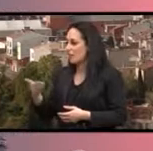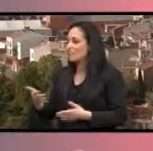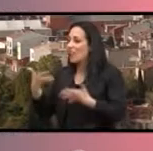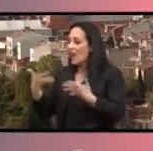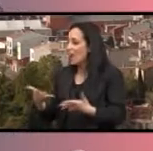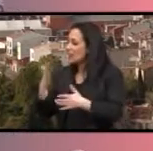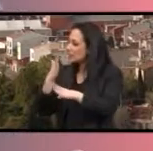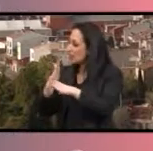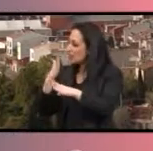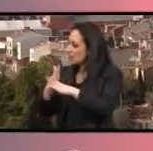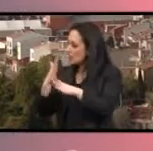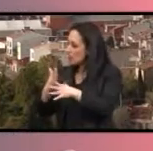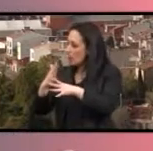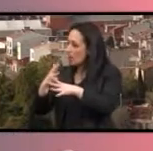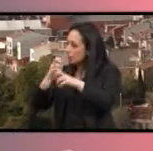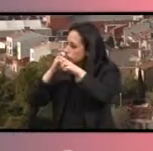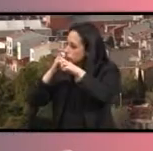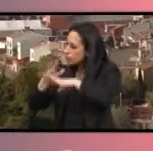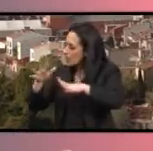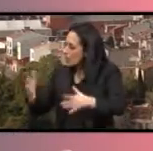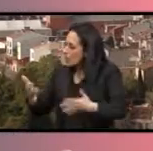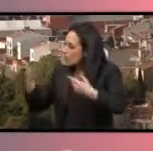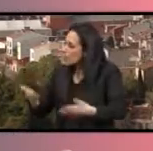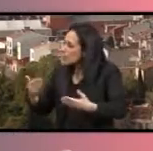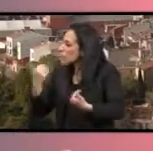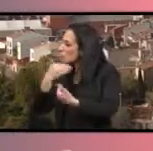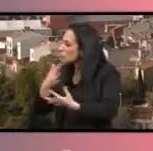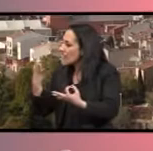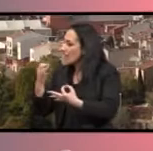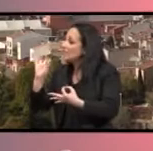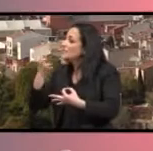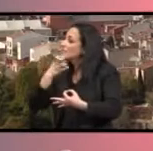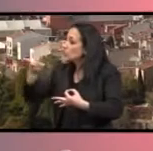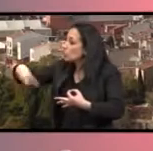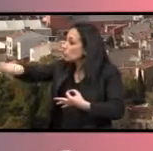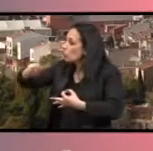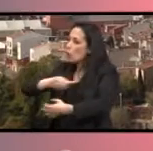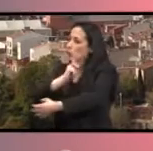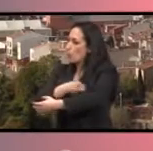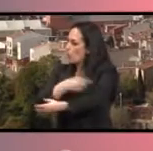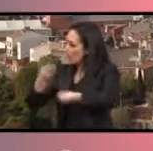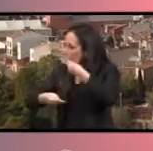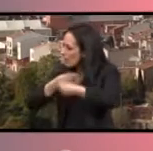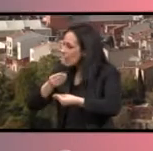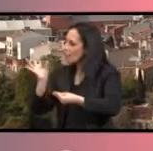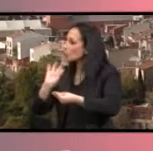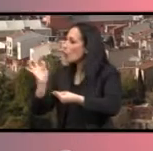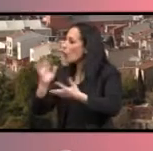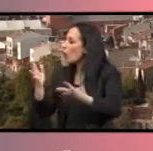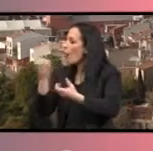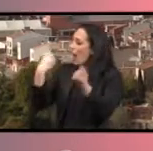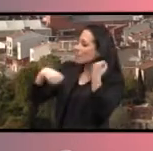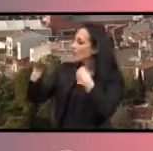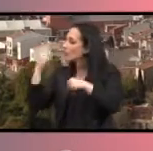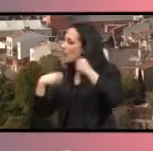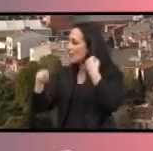fomentant l'envelliment actiu. Jo no sé si vosaltres esteu molt actius, si feu algun tipus d'esport, col·laboreu a algun lloc, teniu algun hobby, alguna activitat que